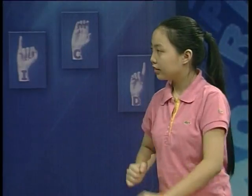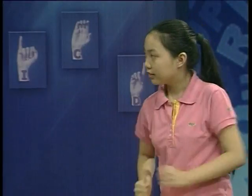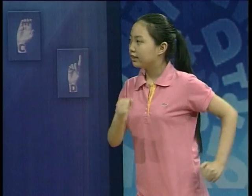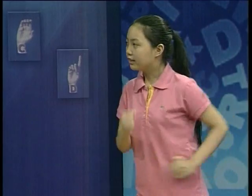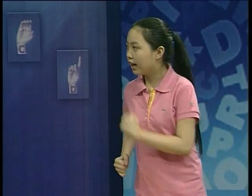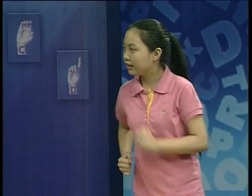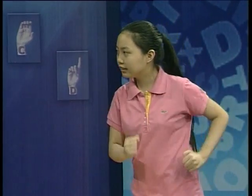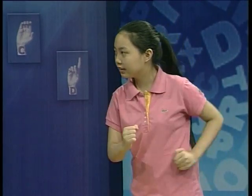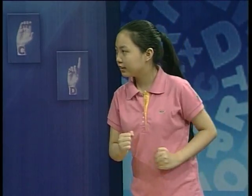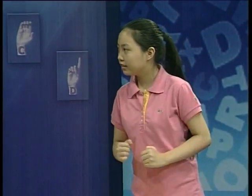Hành động chạy